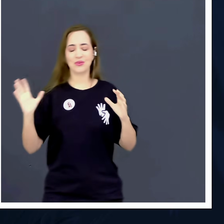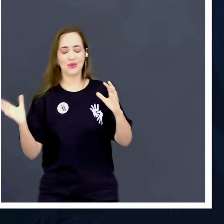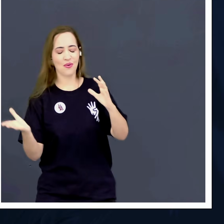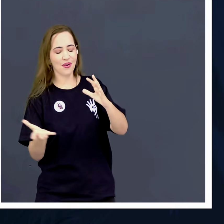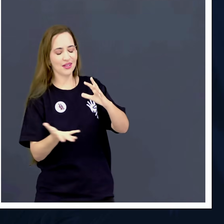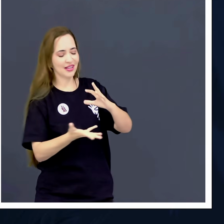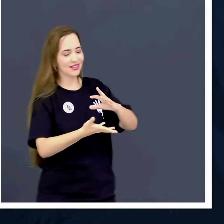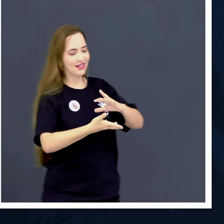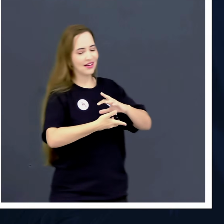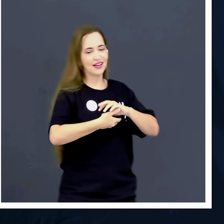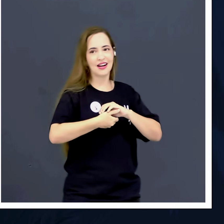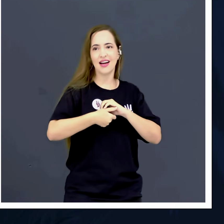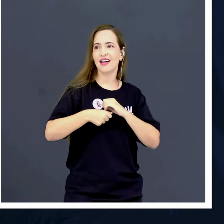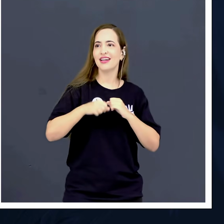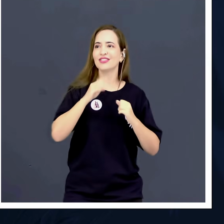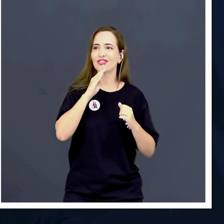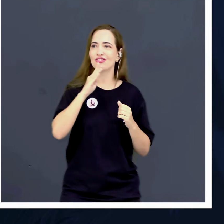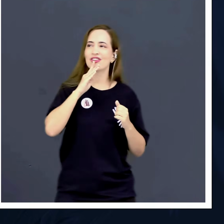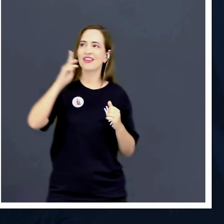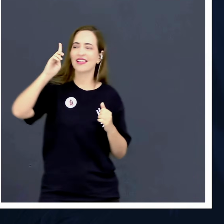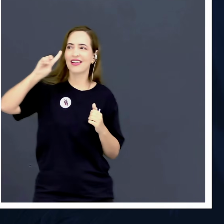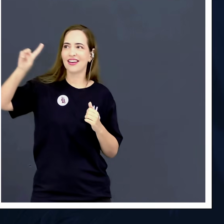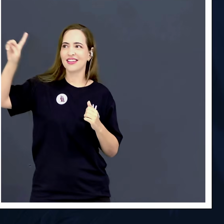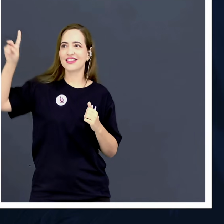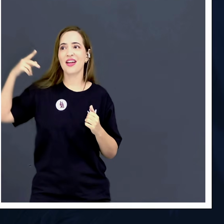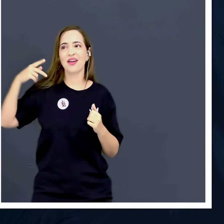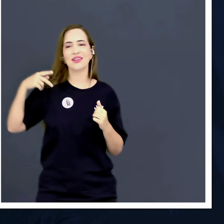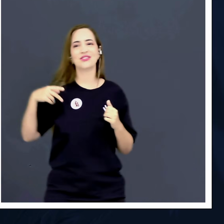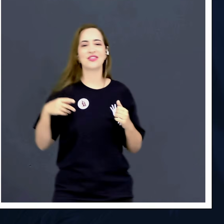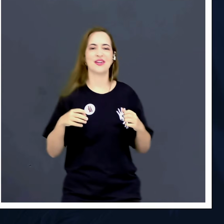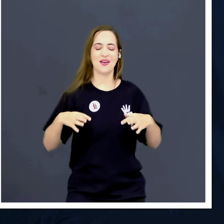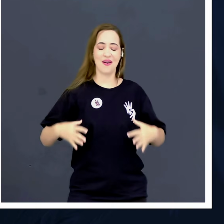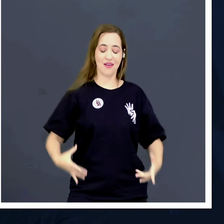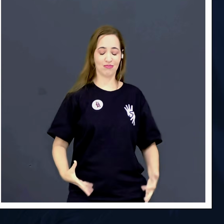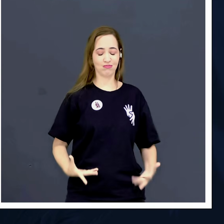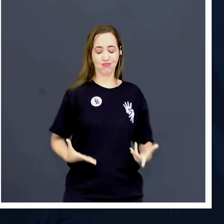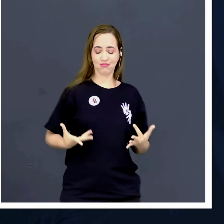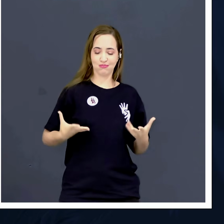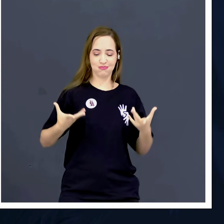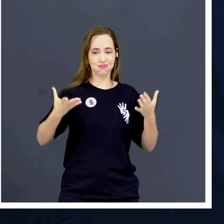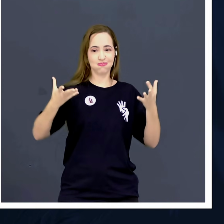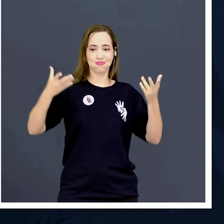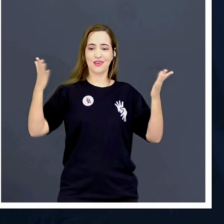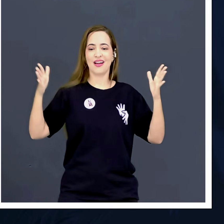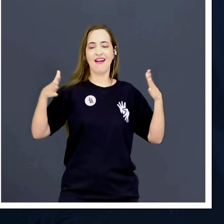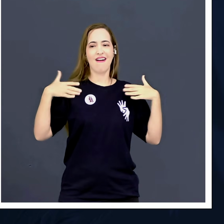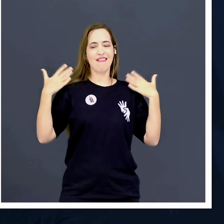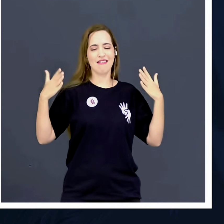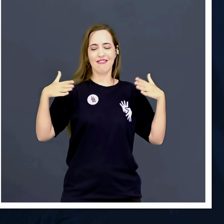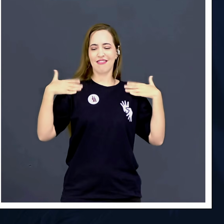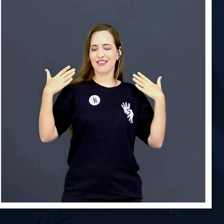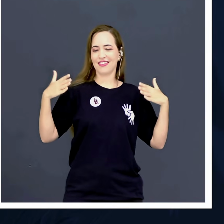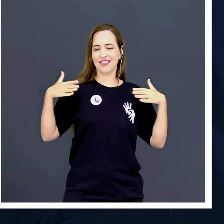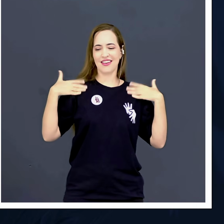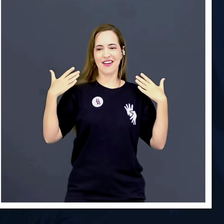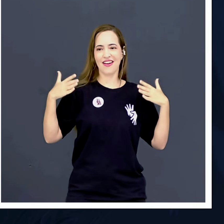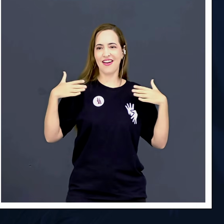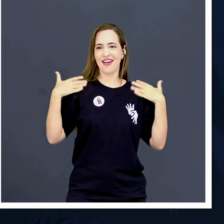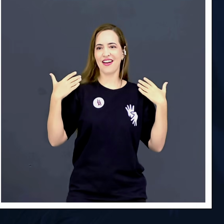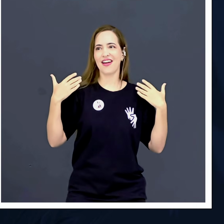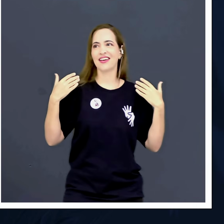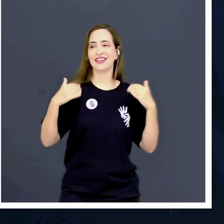Se o mundo conhecer a ti, ele se encherá com a tua